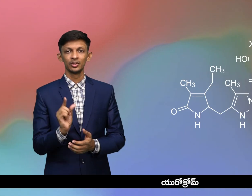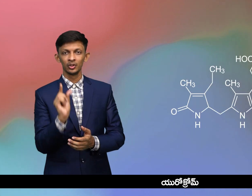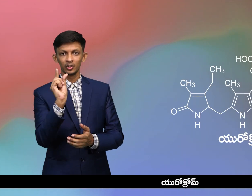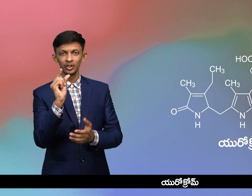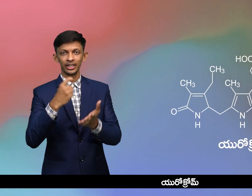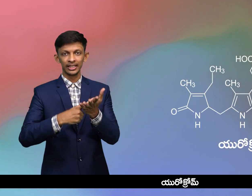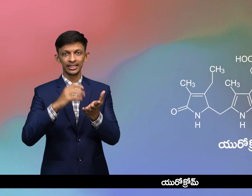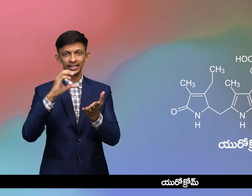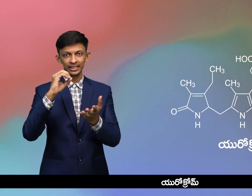యురోక్రోమ్,